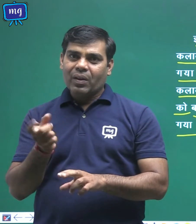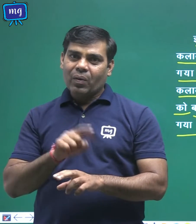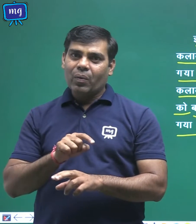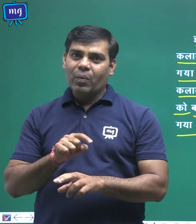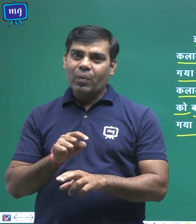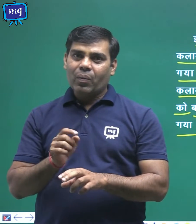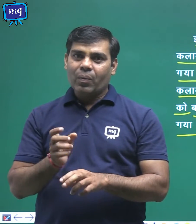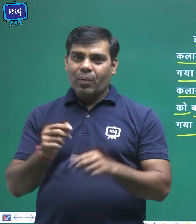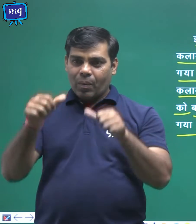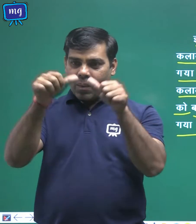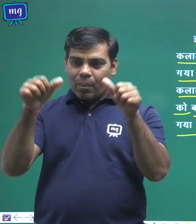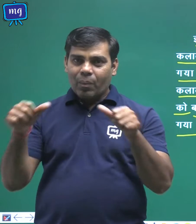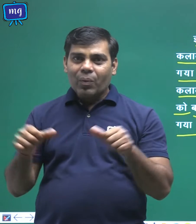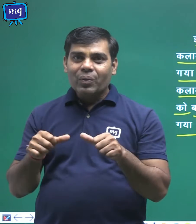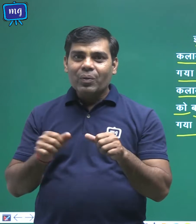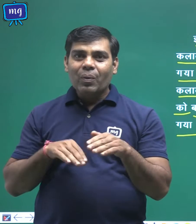मूर्तियों में